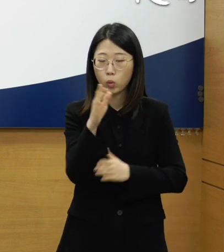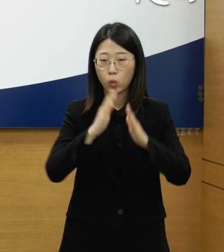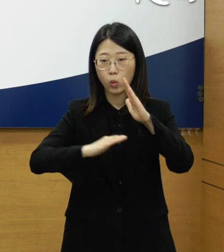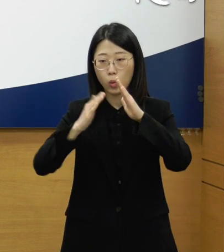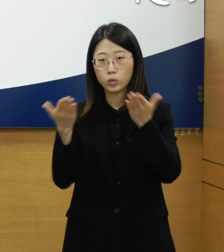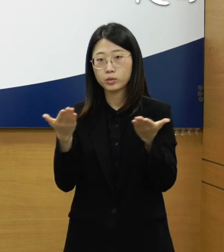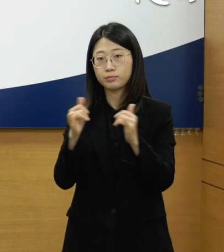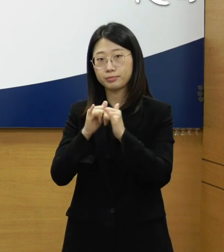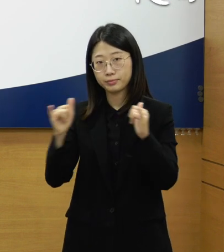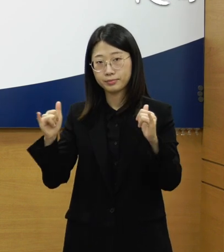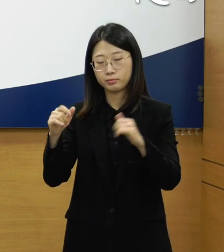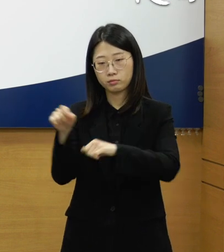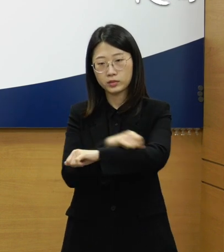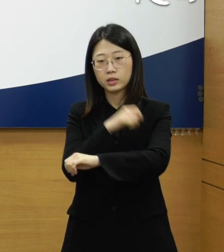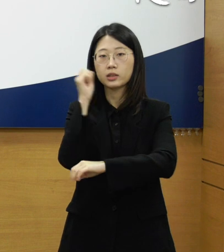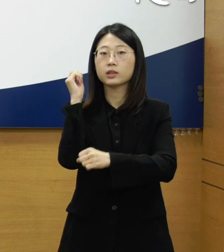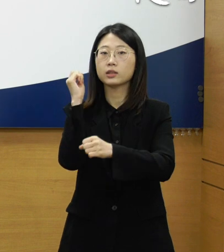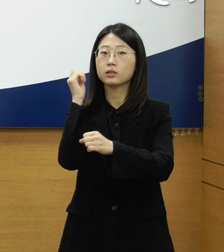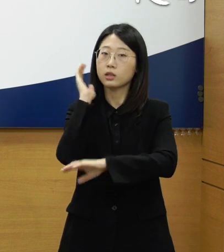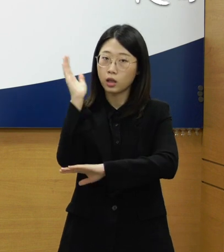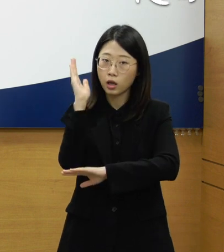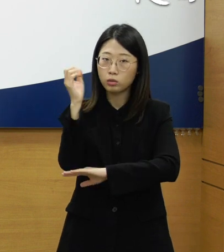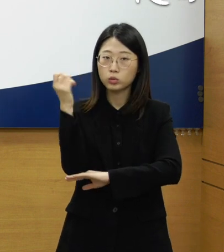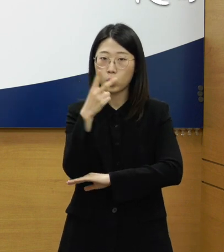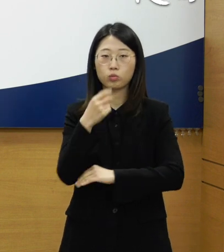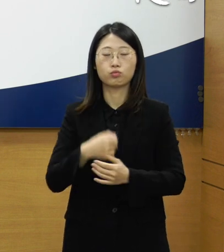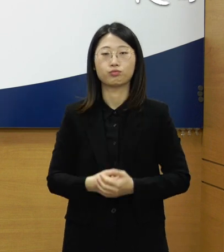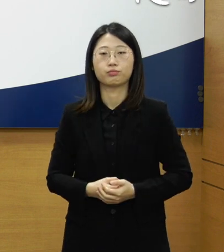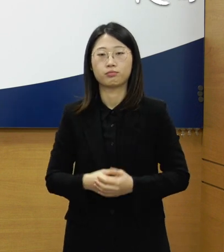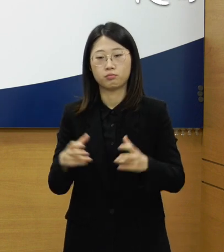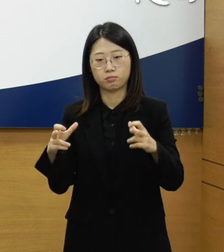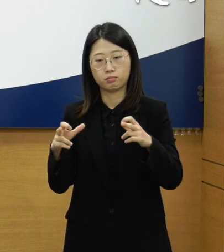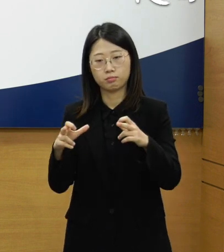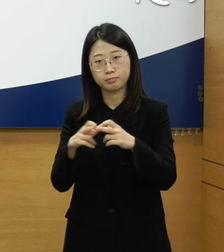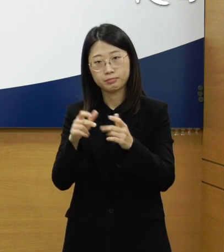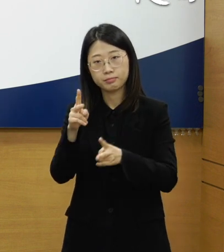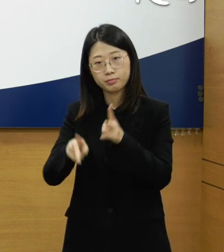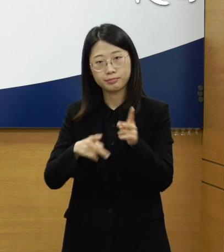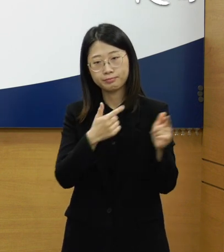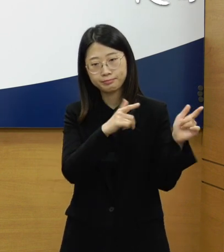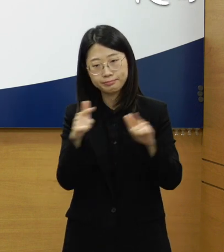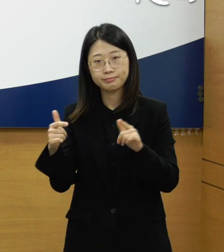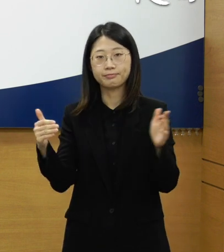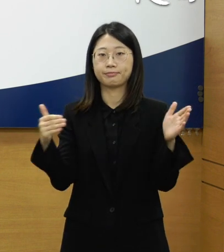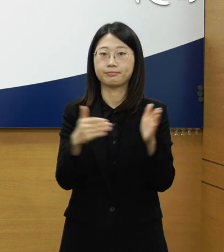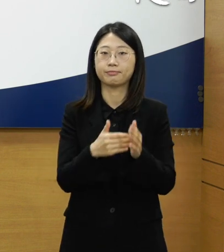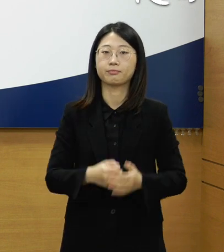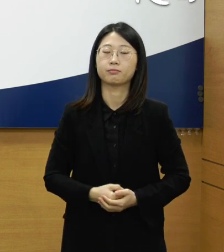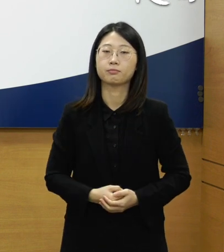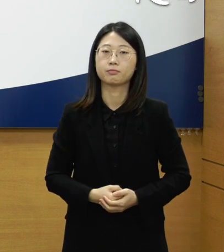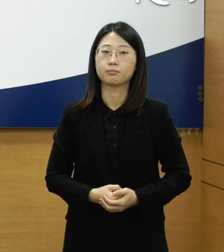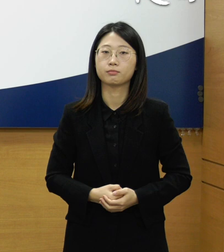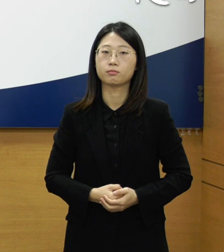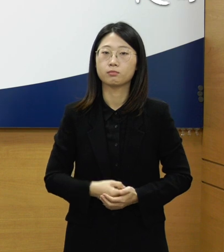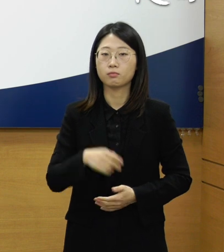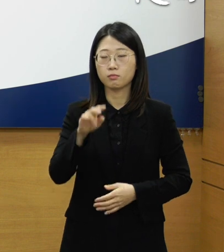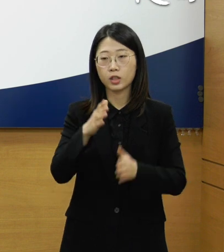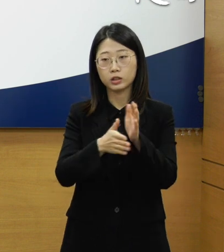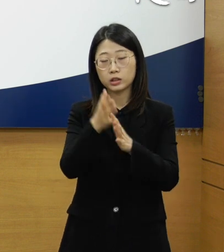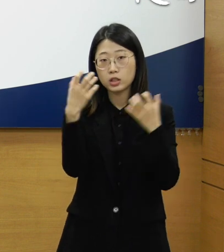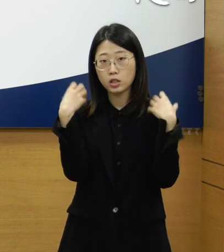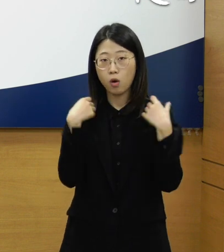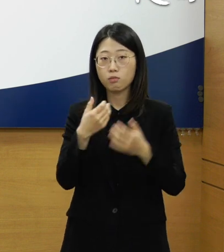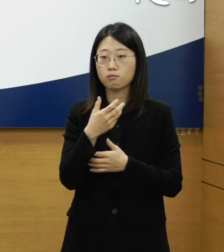특강과 장애인 인권 증진 프로그램을 운영했습니다. 또한 시청